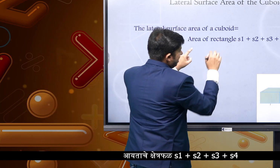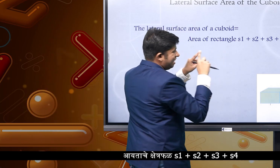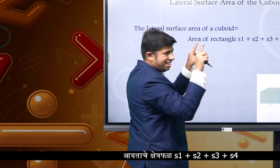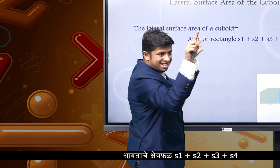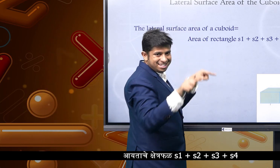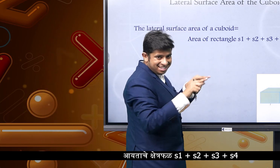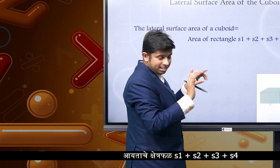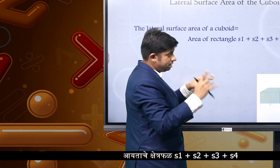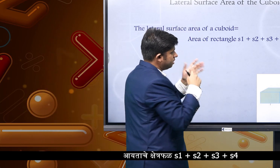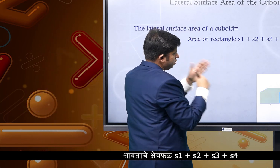S4.